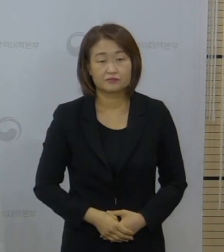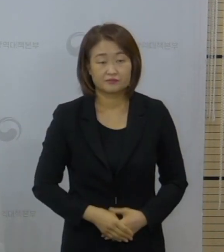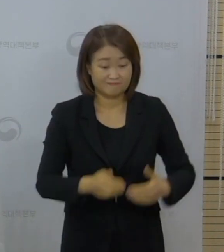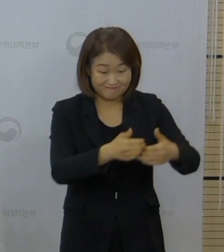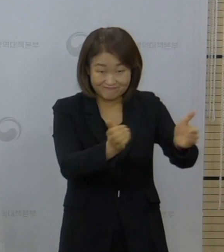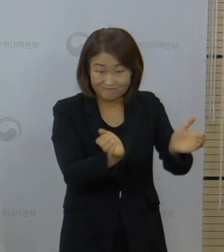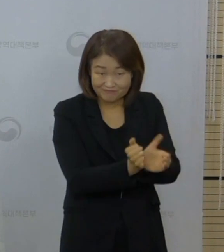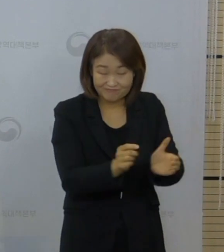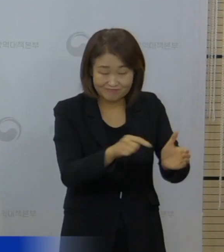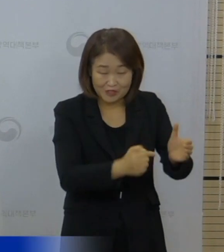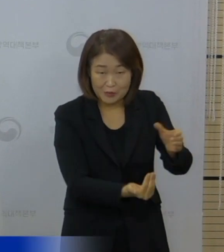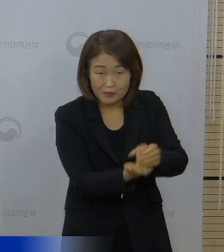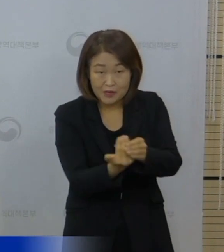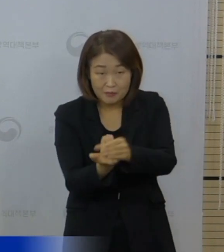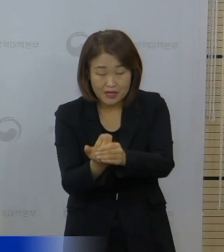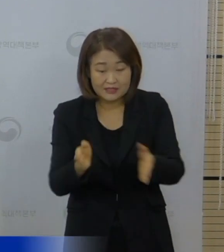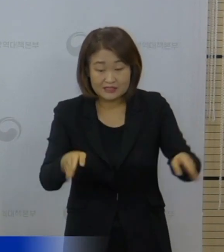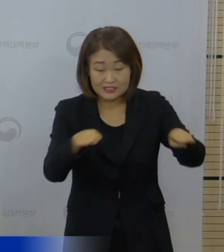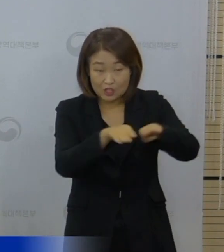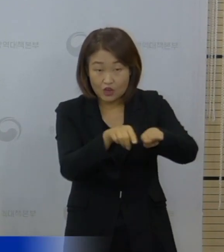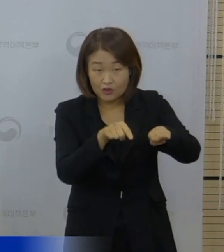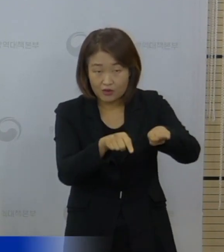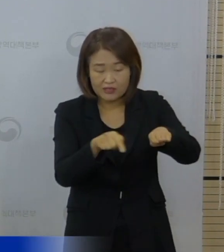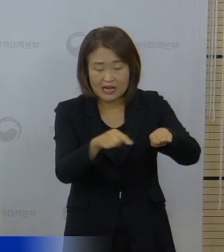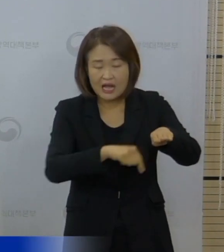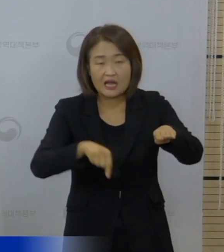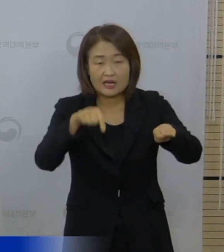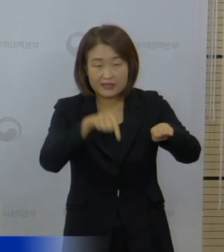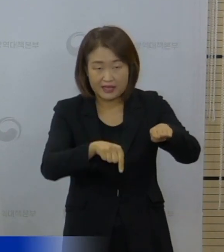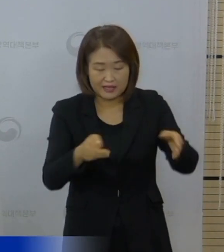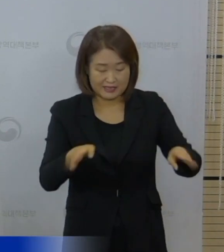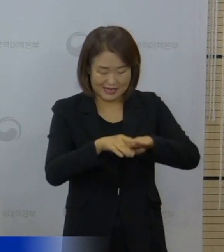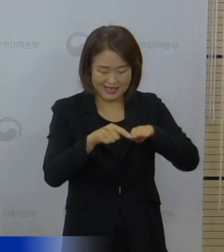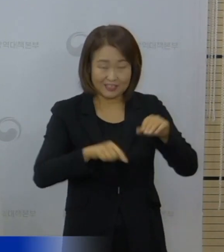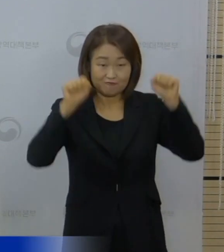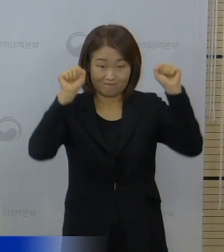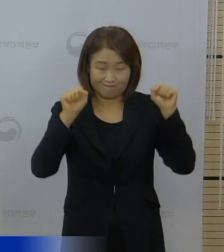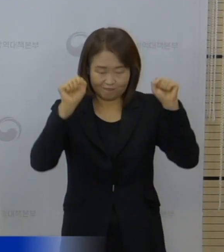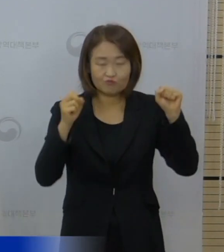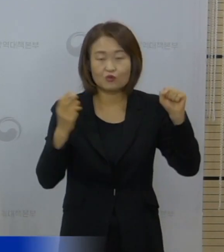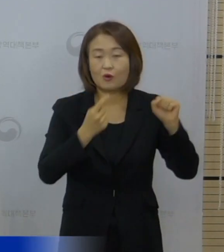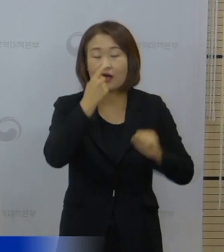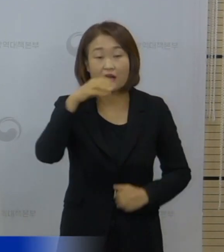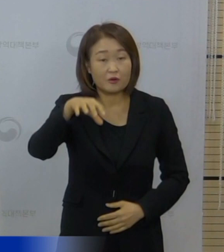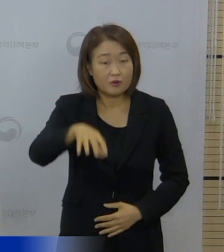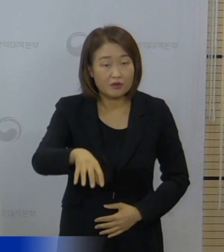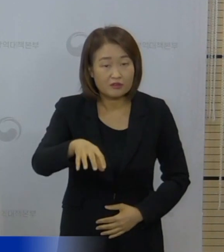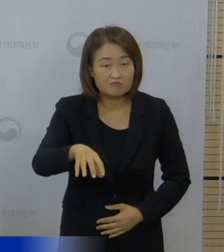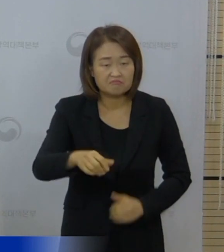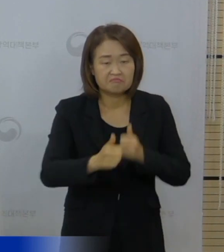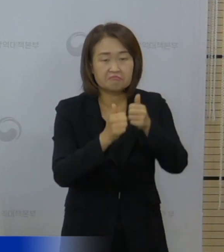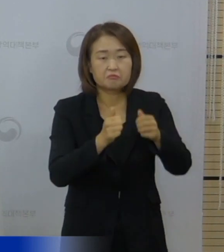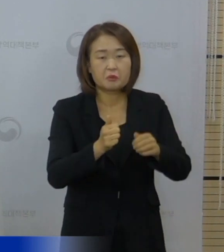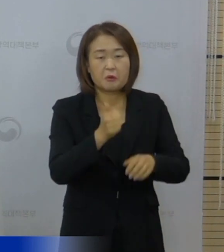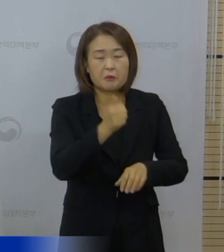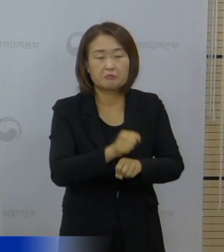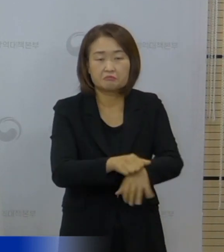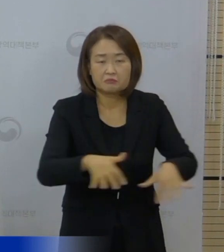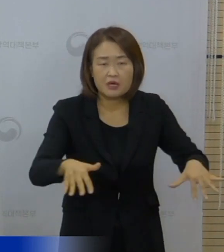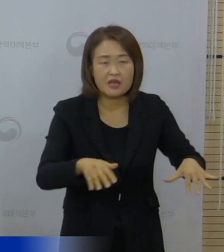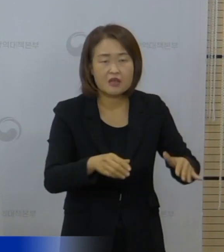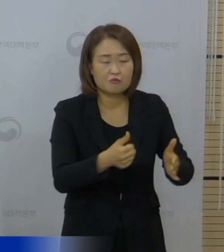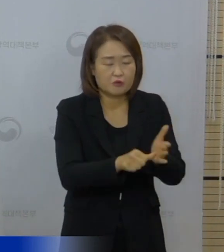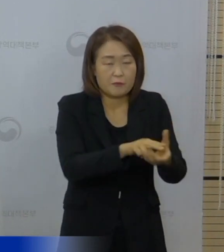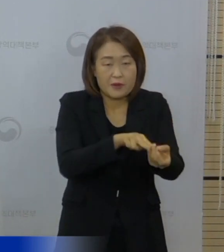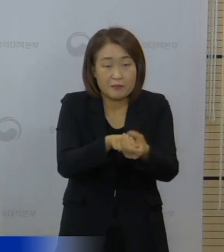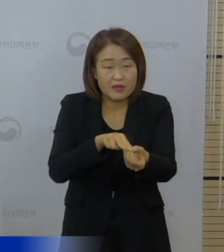집단 발생 주요 시설 중에 실내체육시설, 그리고 학원, 다단계 방문 판매시설